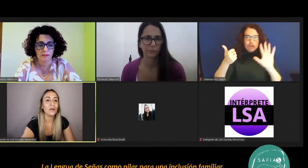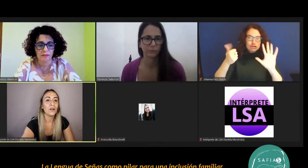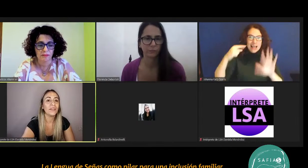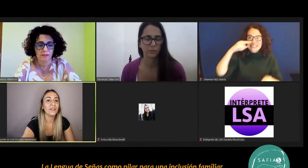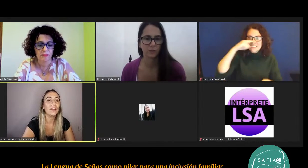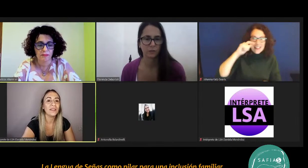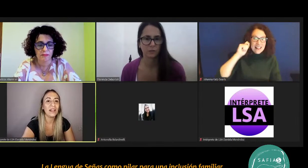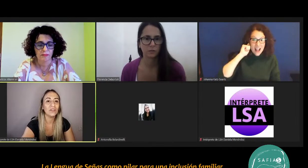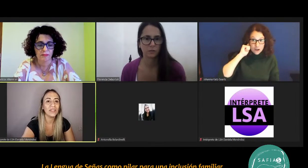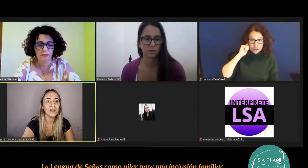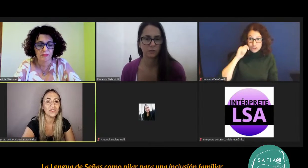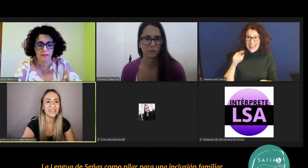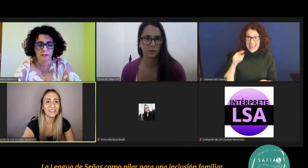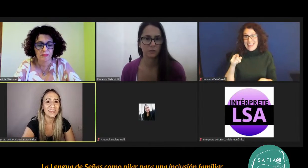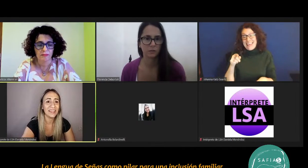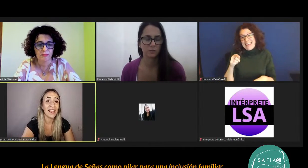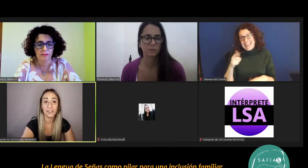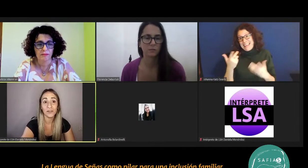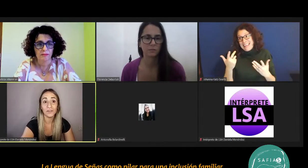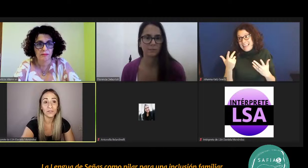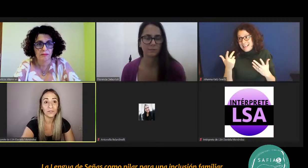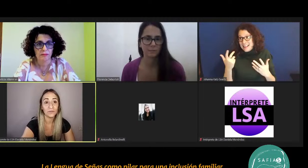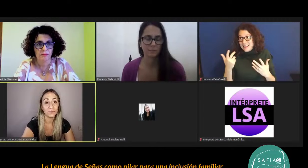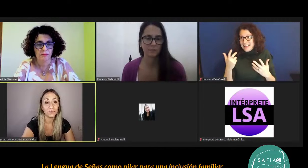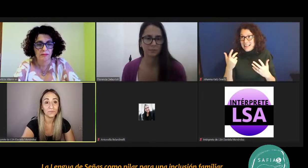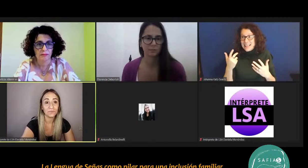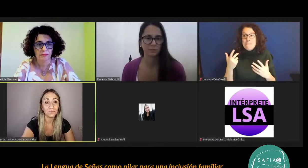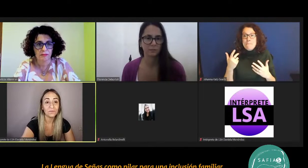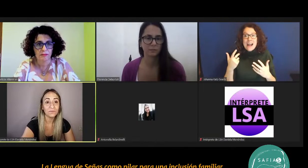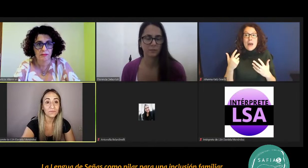No logran comprenderlo hasta los 5, 6, 7 años,